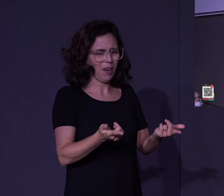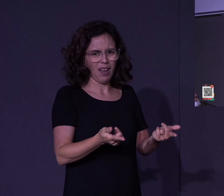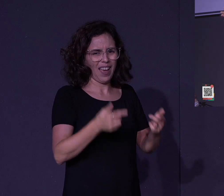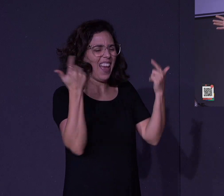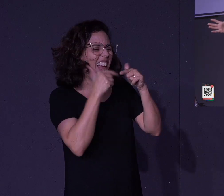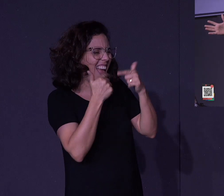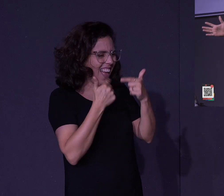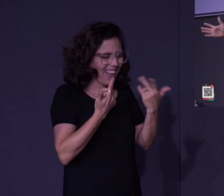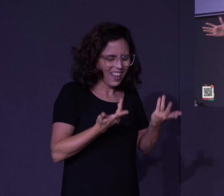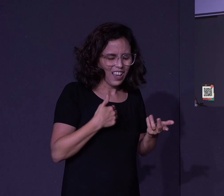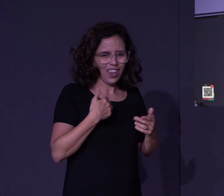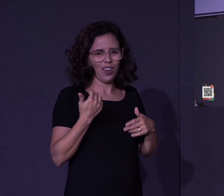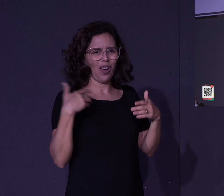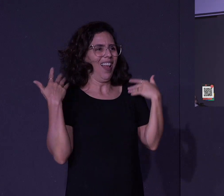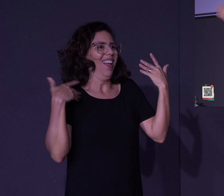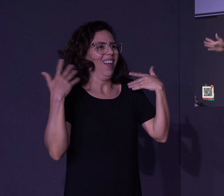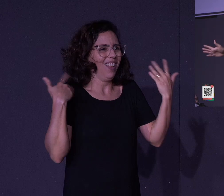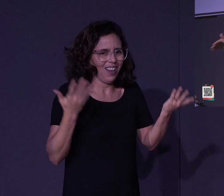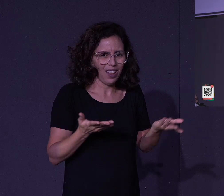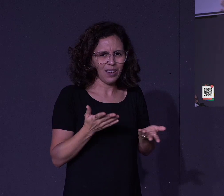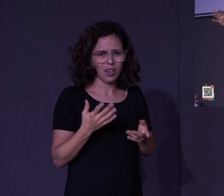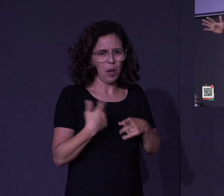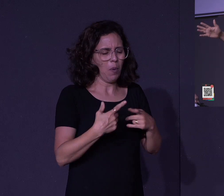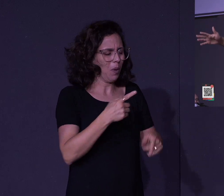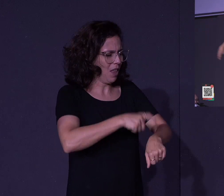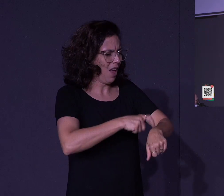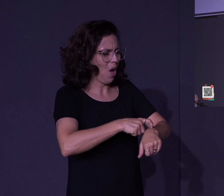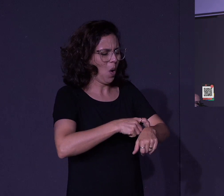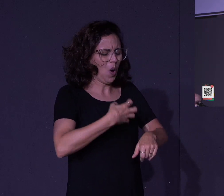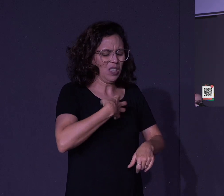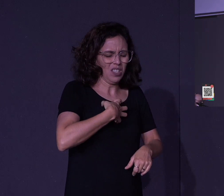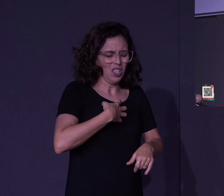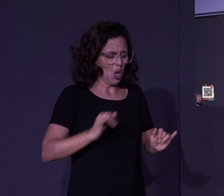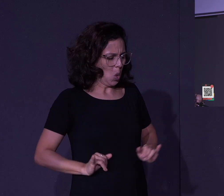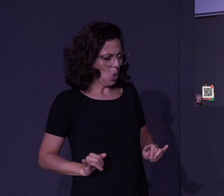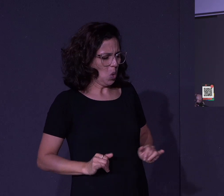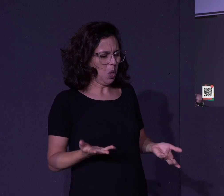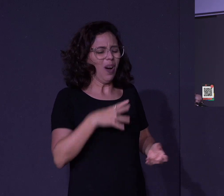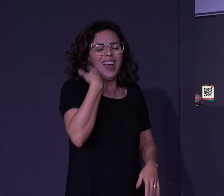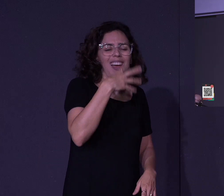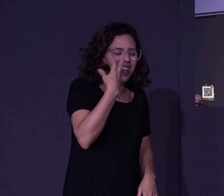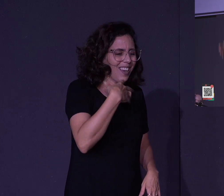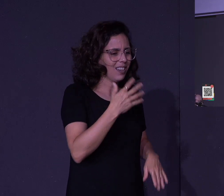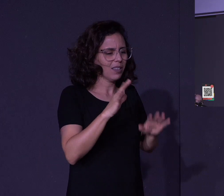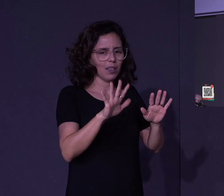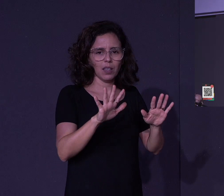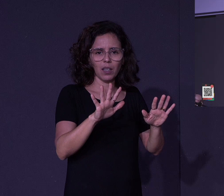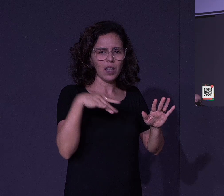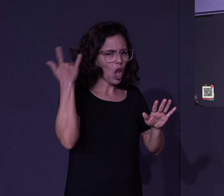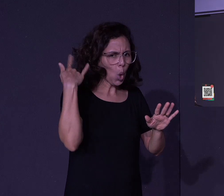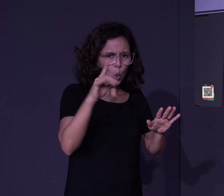só para cantar. Até no velório canta, adora. É, irmão, fomos criados para o louvor da glória de